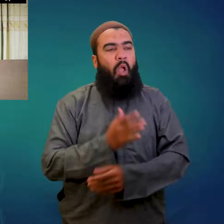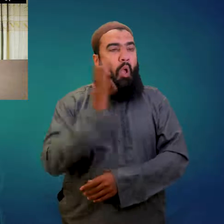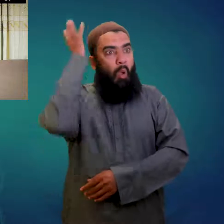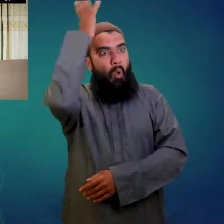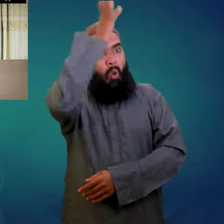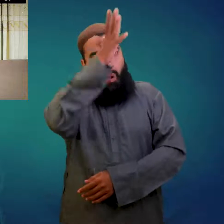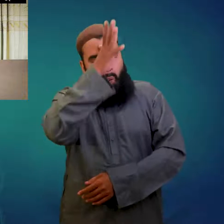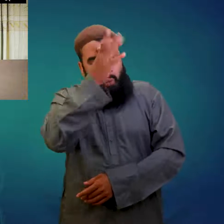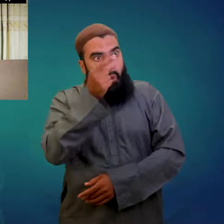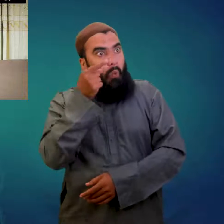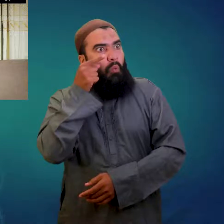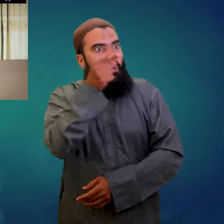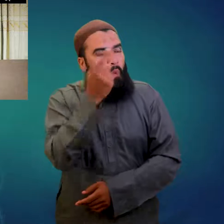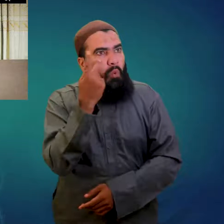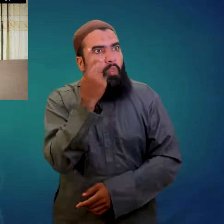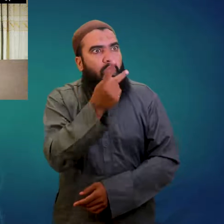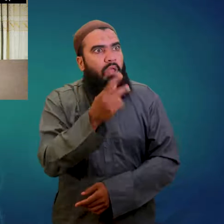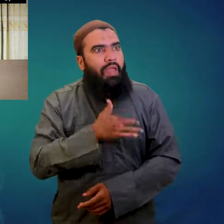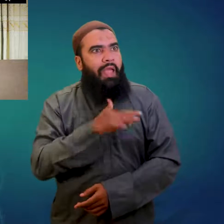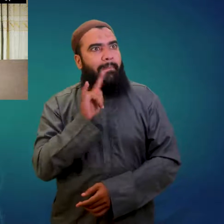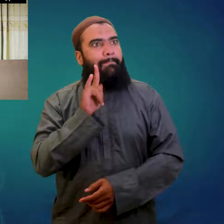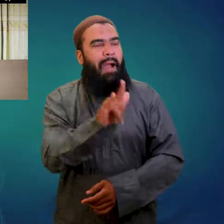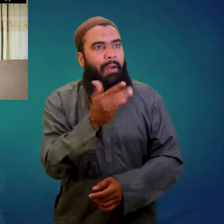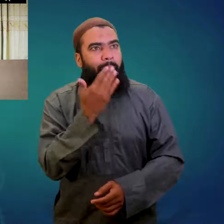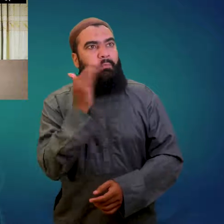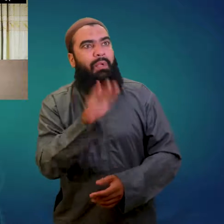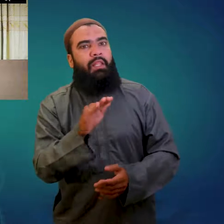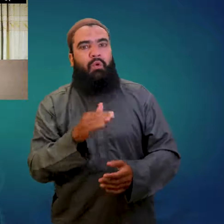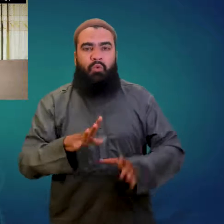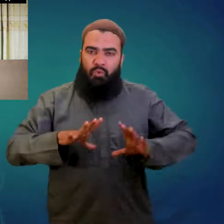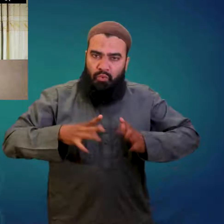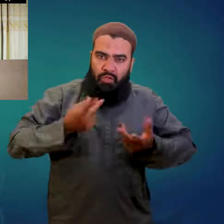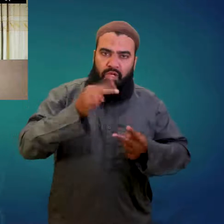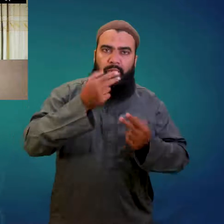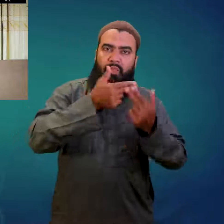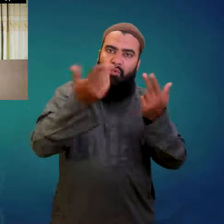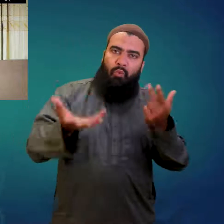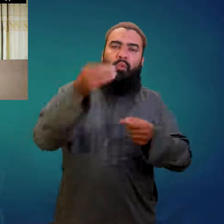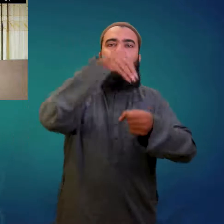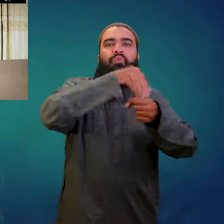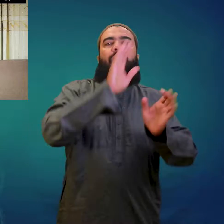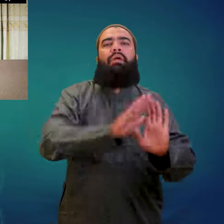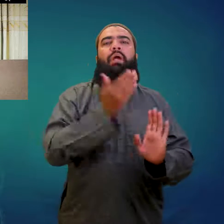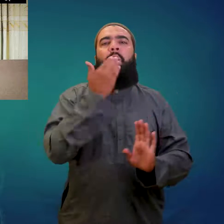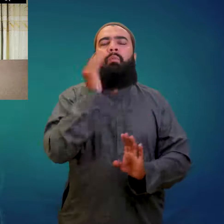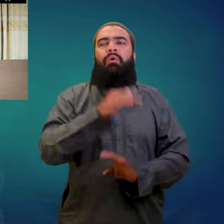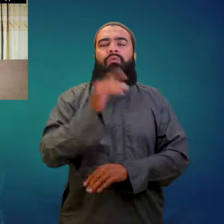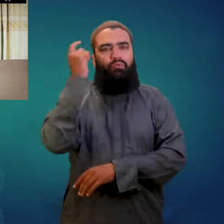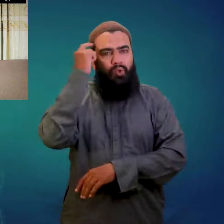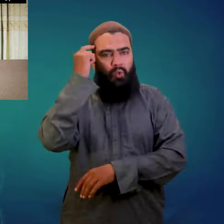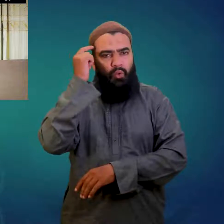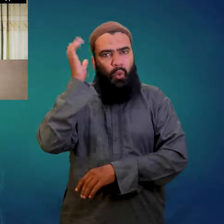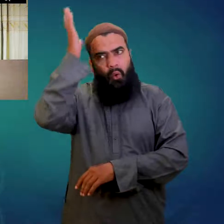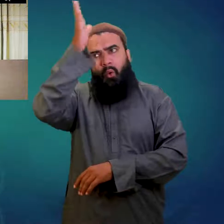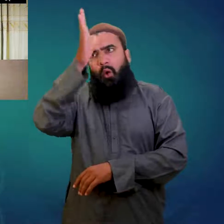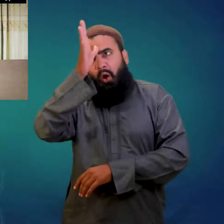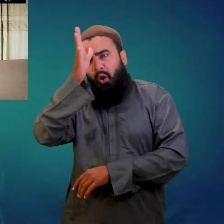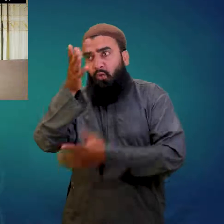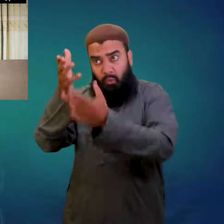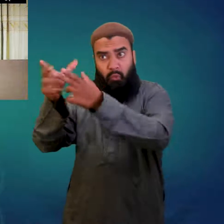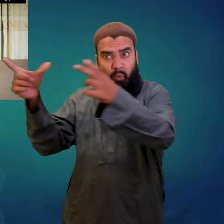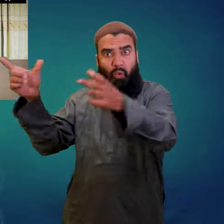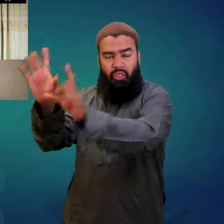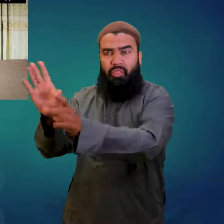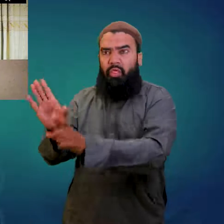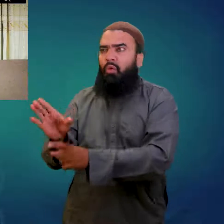سے دلی اور قلبی دوستی رکھیں۔ کفار کے ساتھ حسن سلوک کرنا، ہمدردی کرنا،